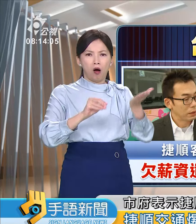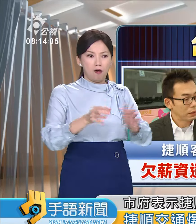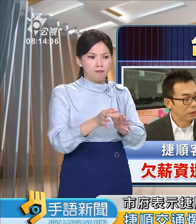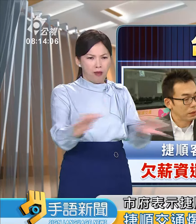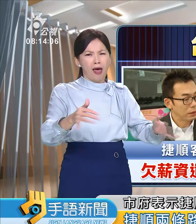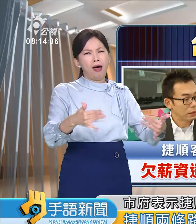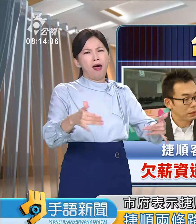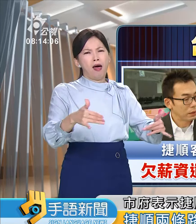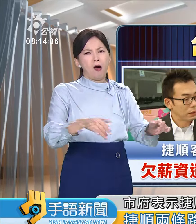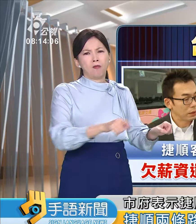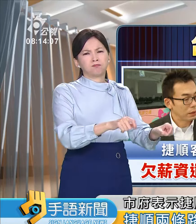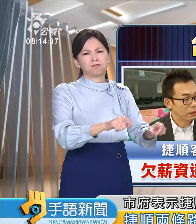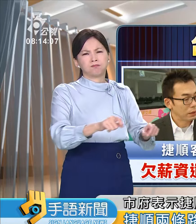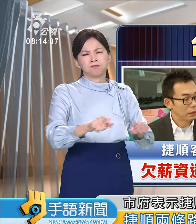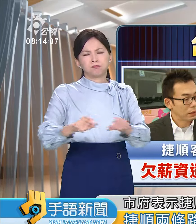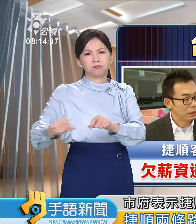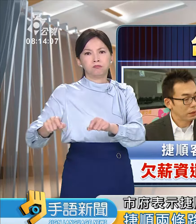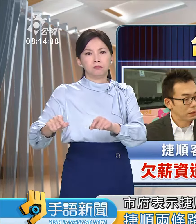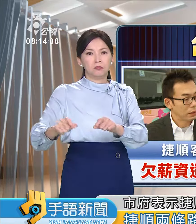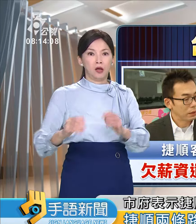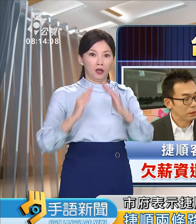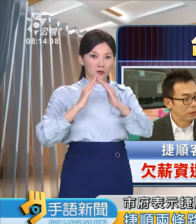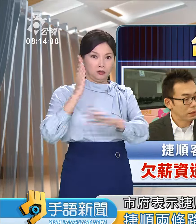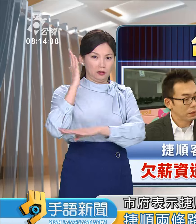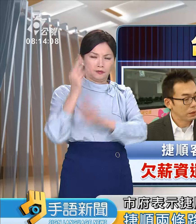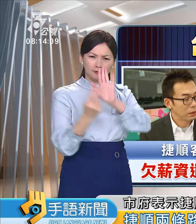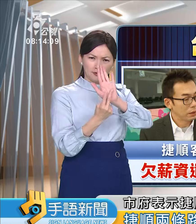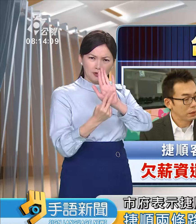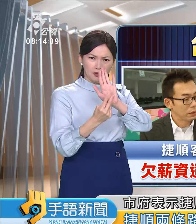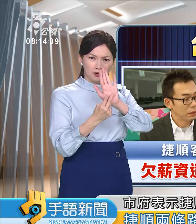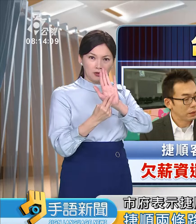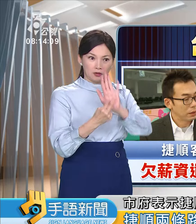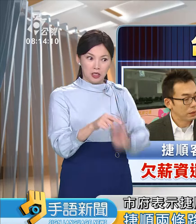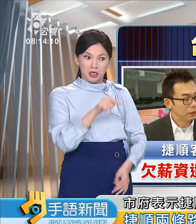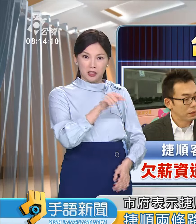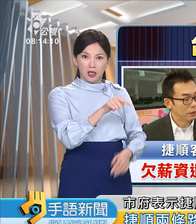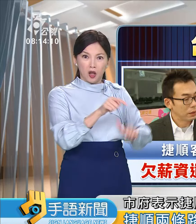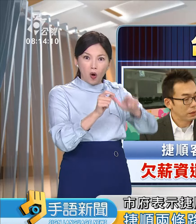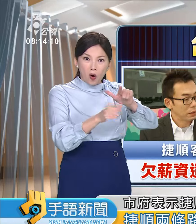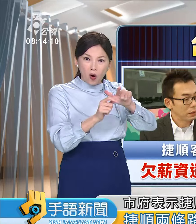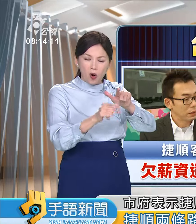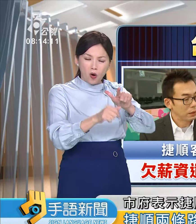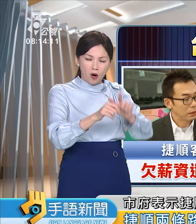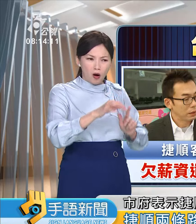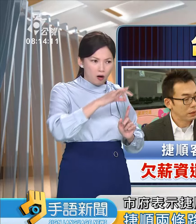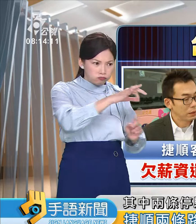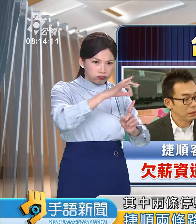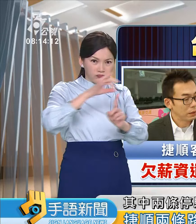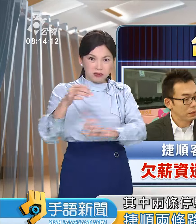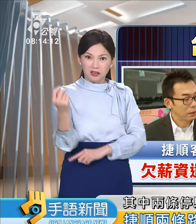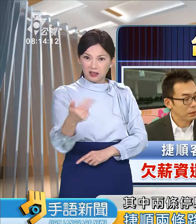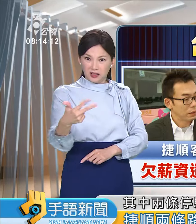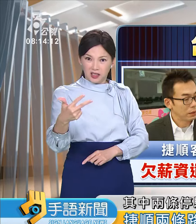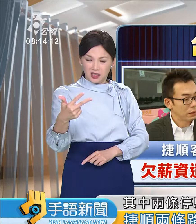示，捷顺公司经营7条公车路线，其中2条停